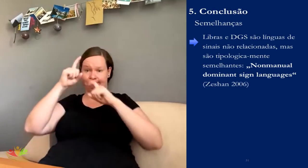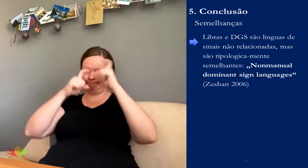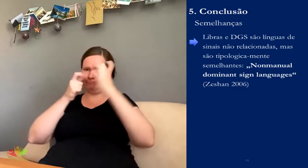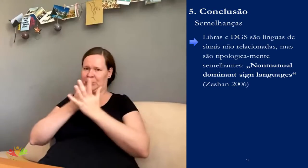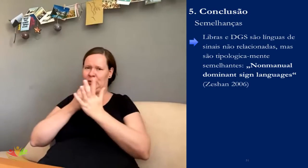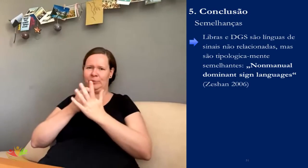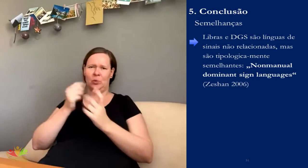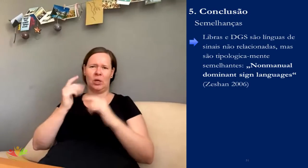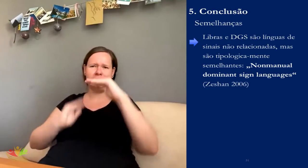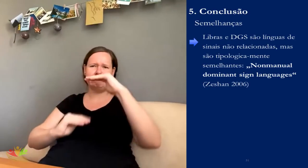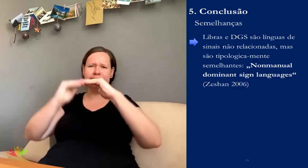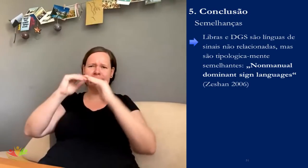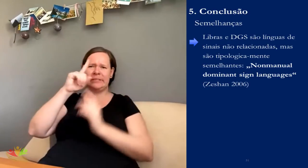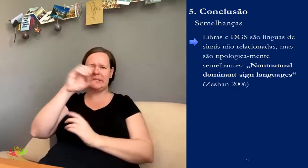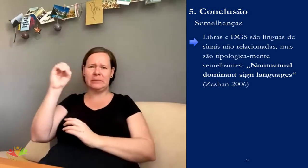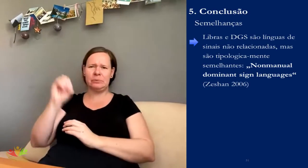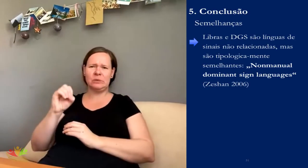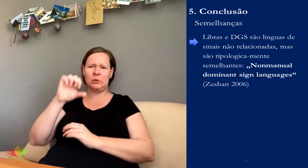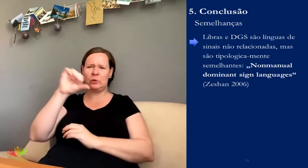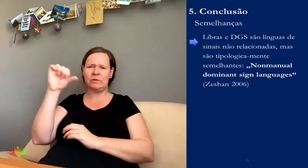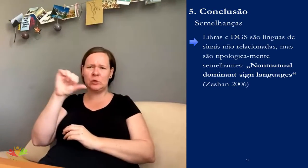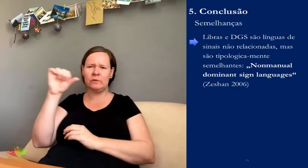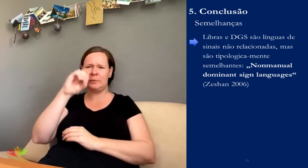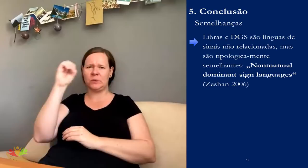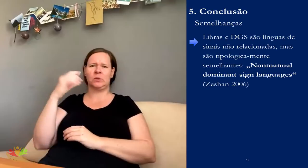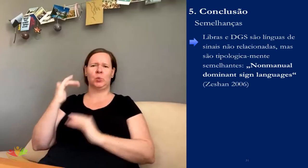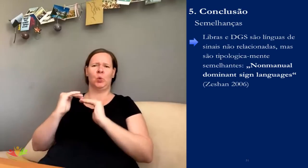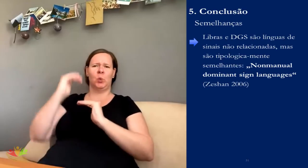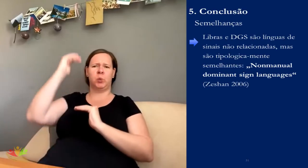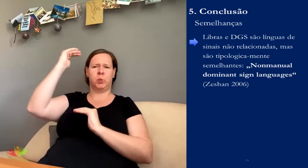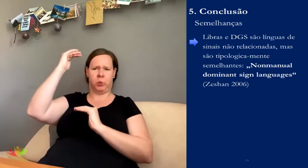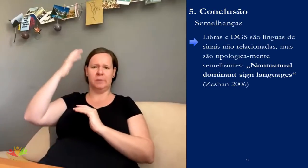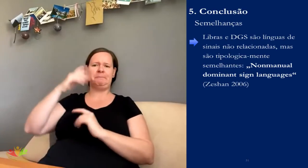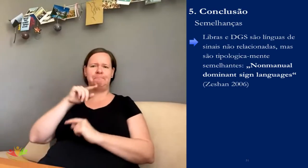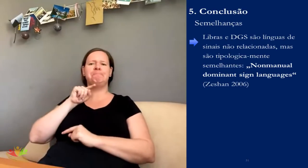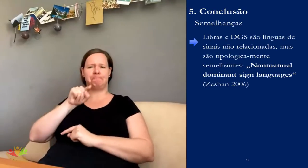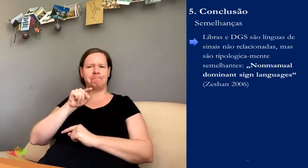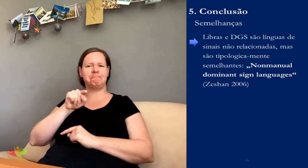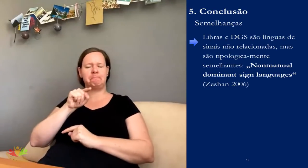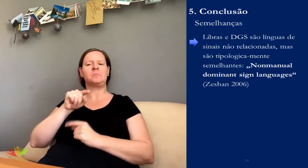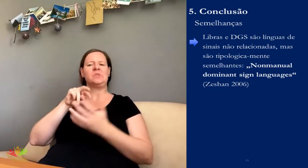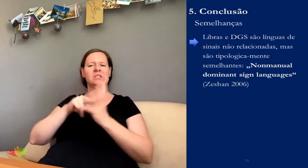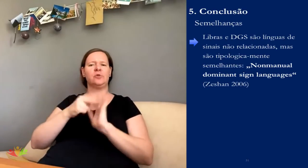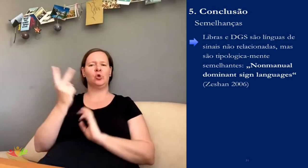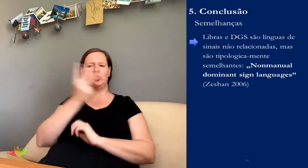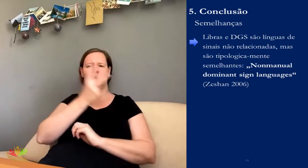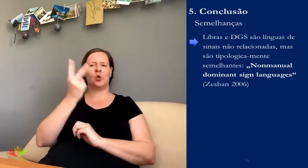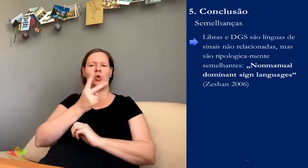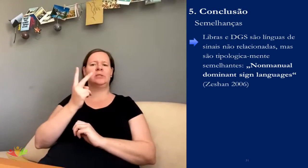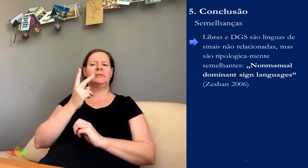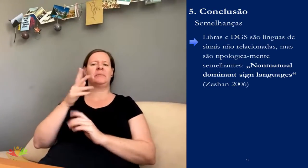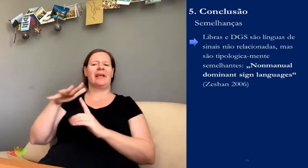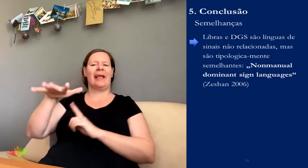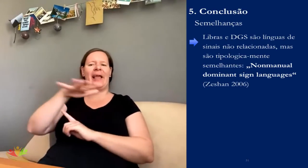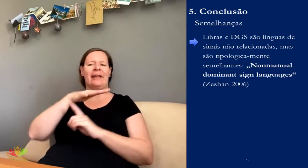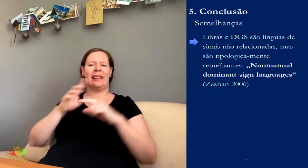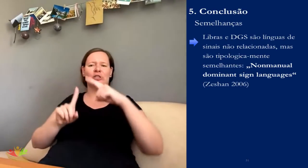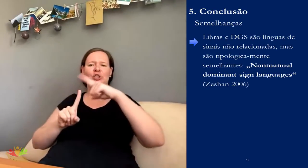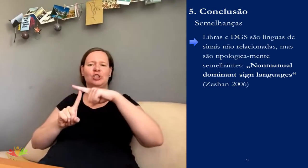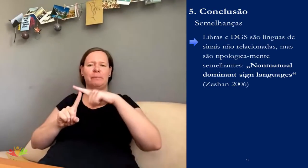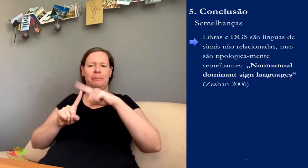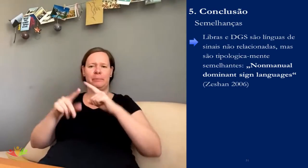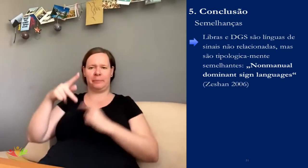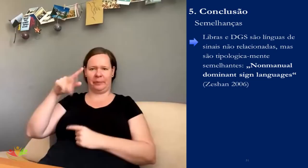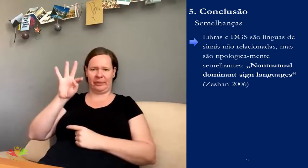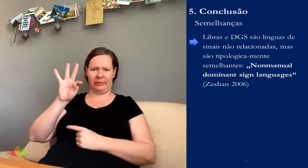do sinal manual, porque vocês viram que a marca não manual aparece realmente em maior número nas